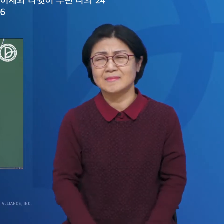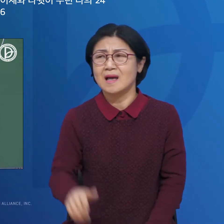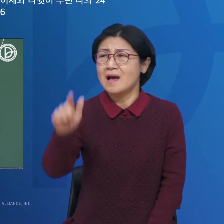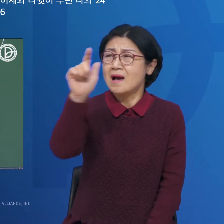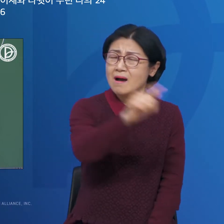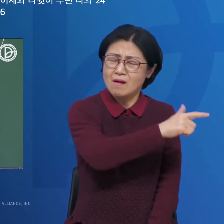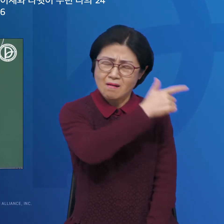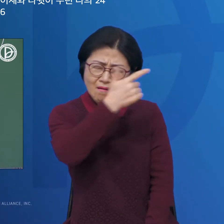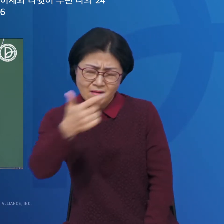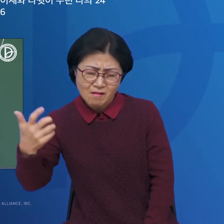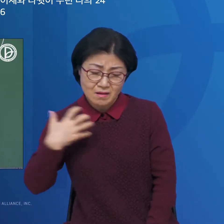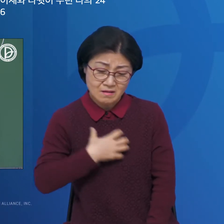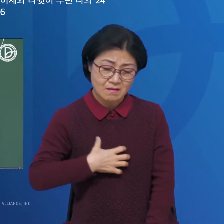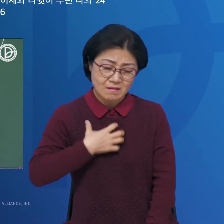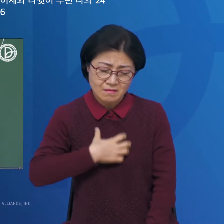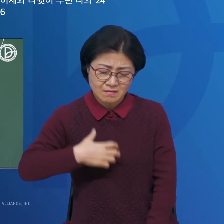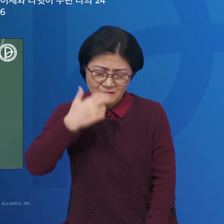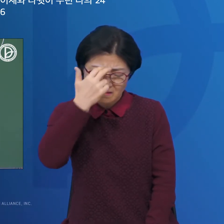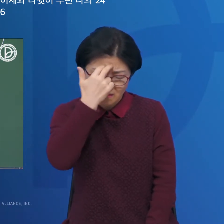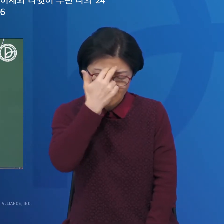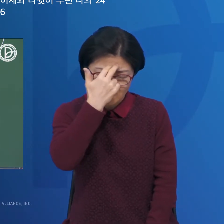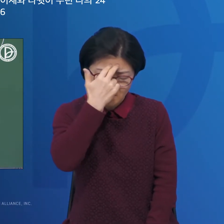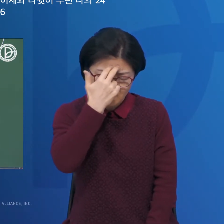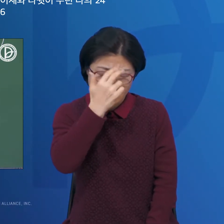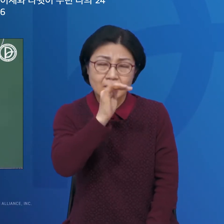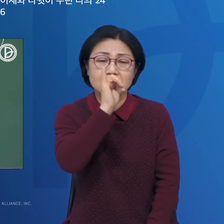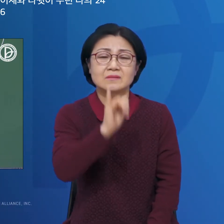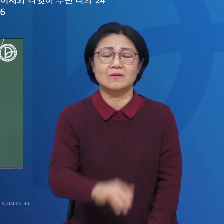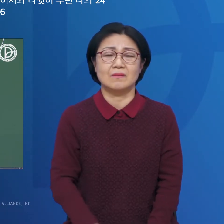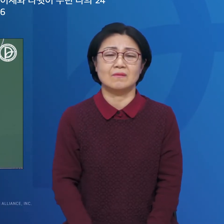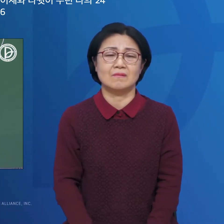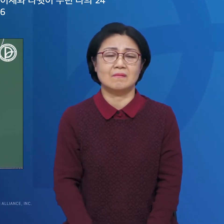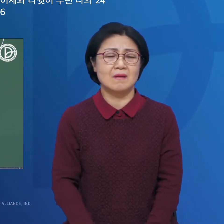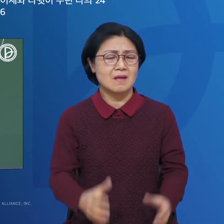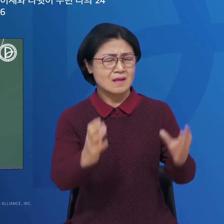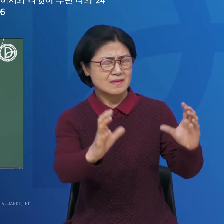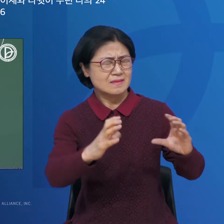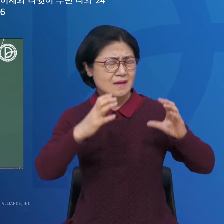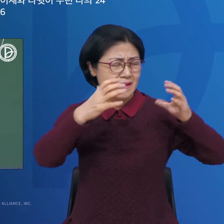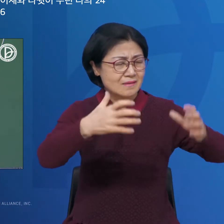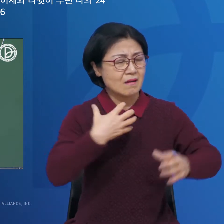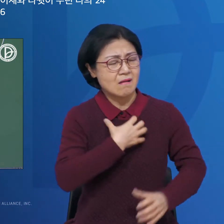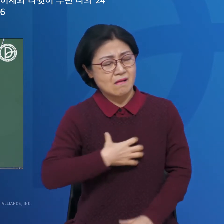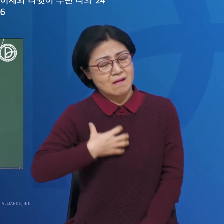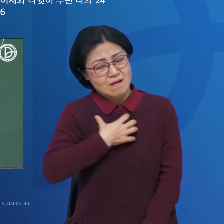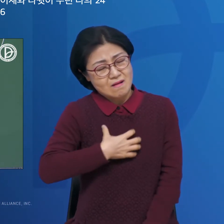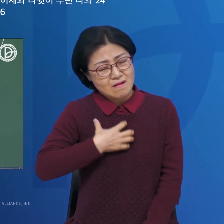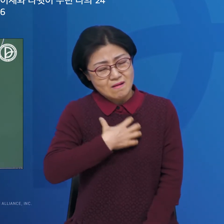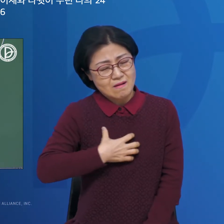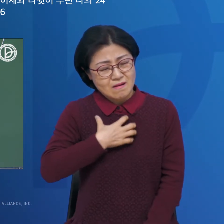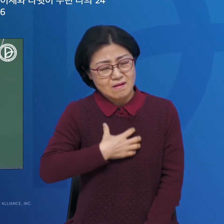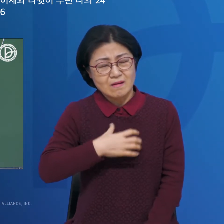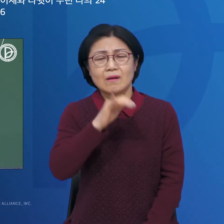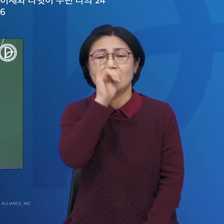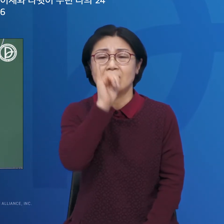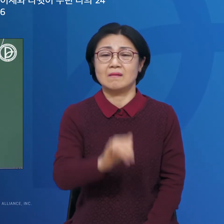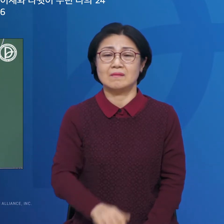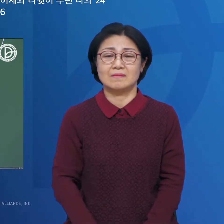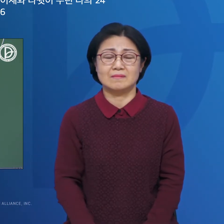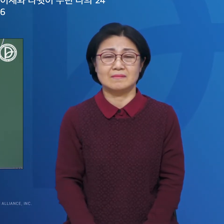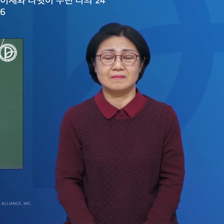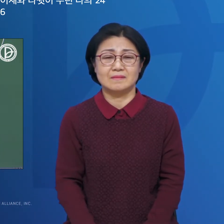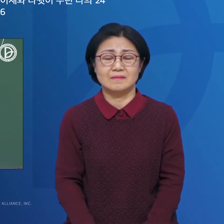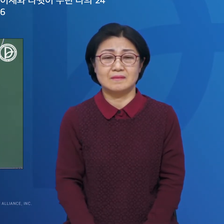are always, all day long worrying. 하루 종일 세상 걱정해요. All day long, they're 어떻게 centered 되겠어요? on things of the world. What's going to happen?